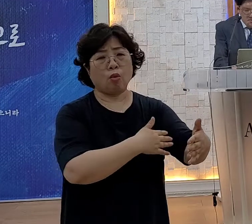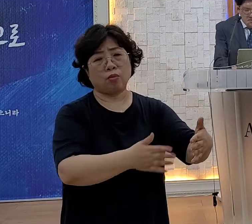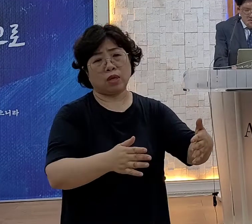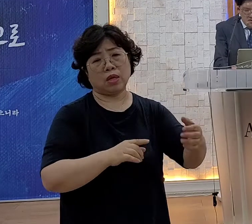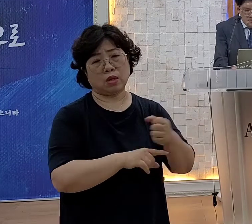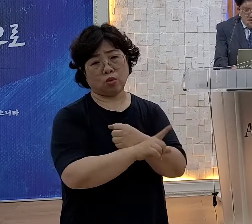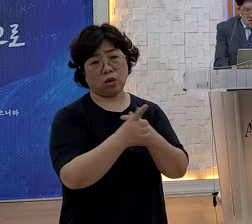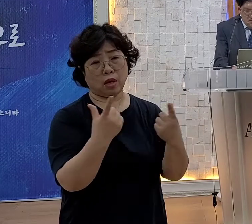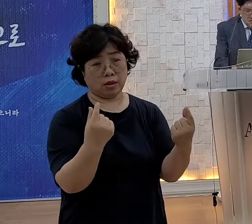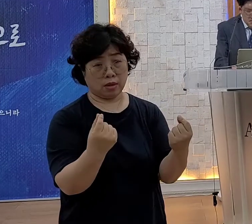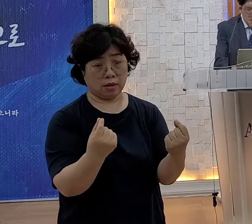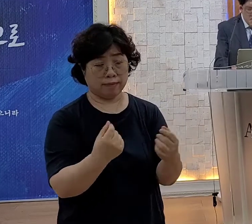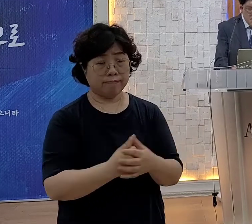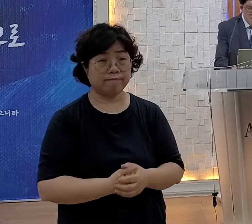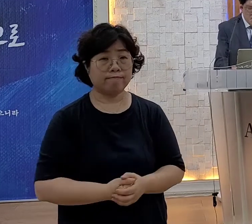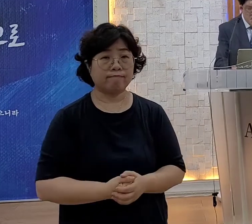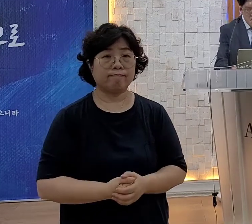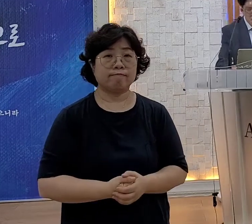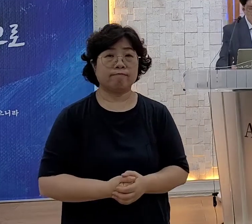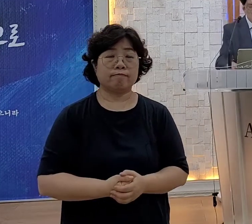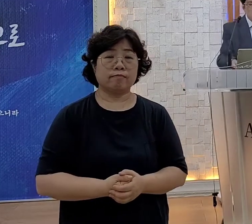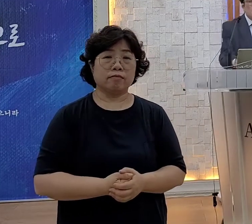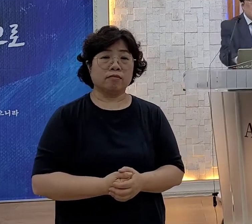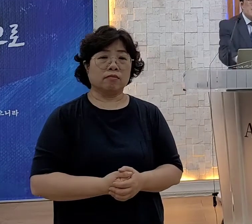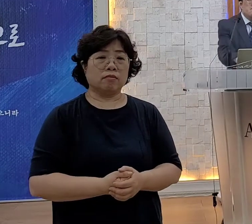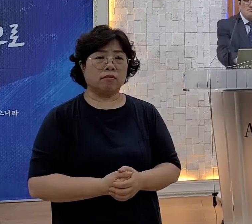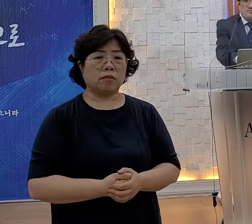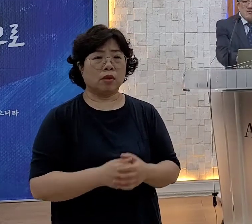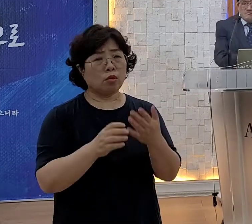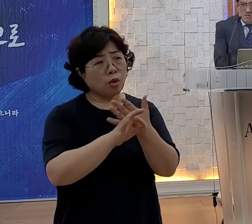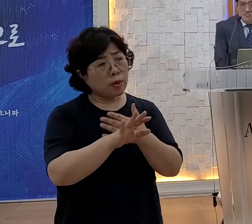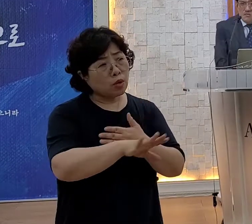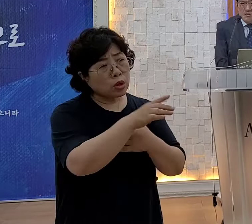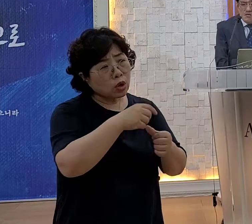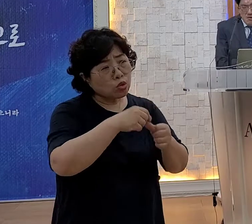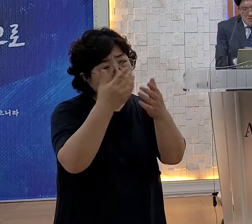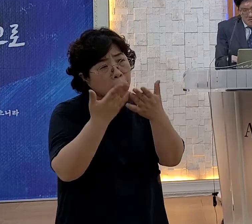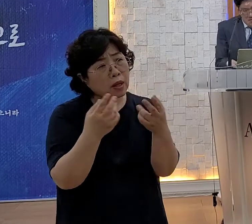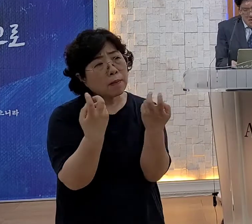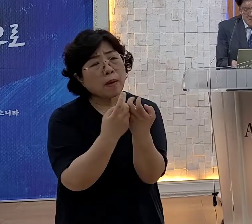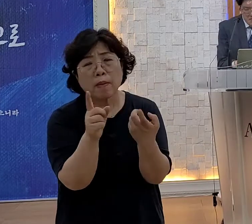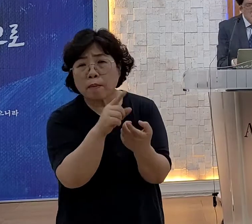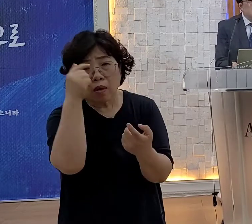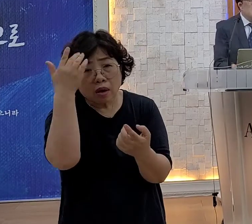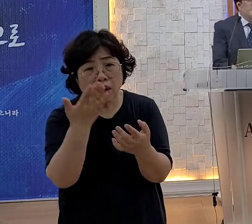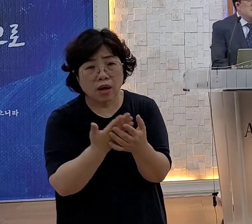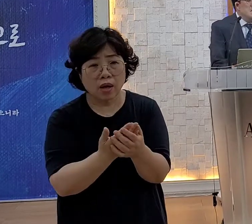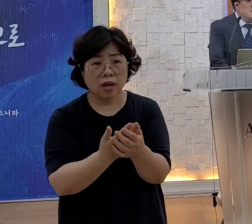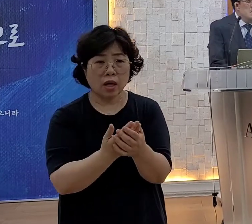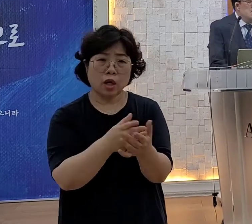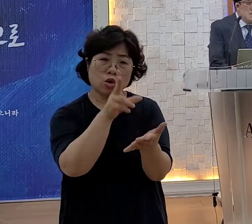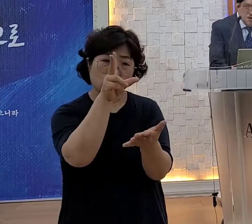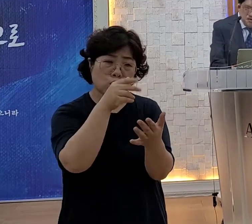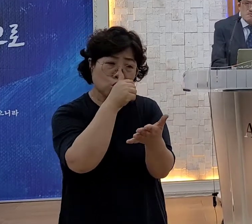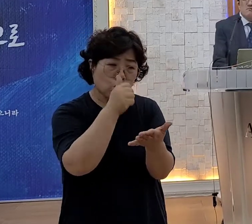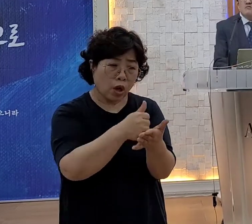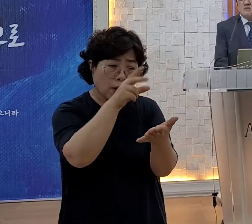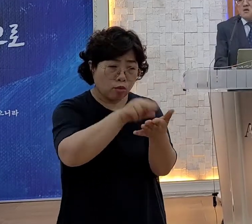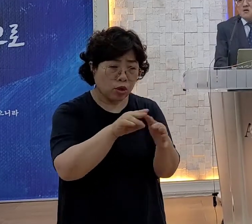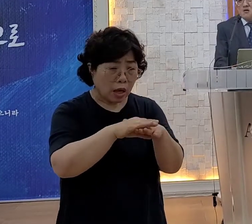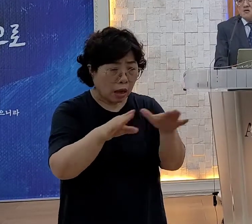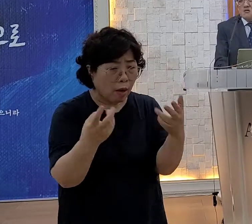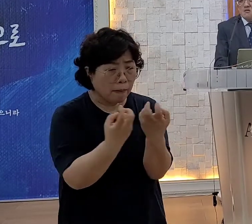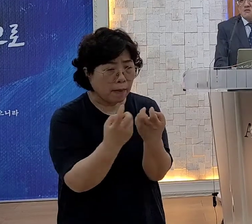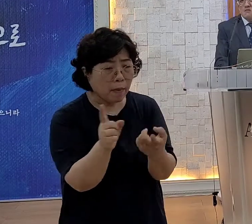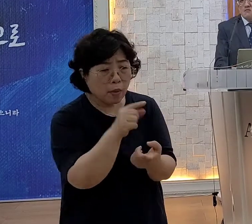것이었습니다. 자, 여러분 그렇다면 우리는 어떻게 하면 구원받을 수 있습니까? 어떻게 하면 이 죄 문제를 우리는 해결할 수